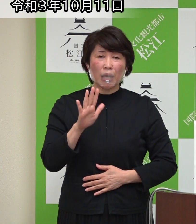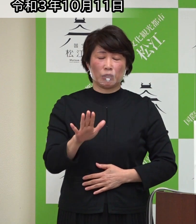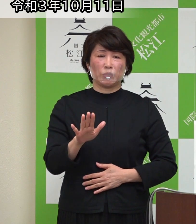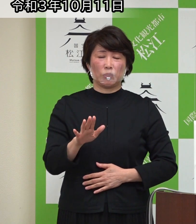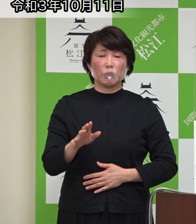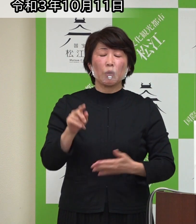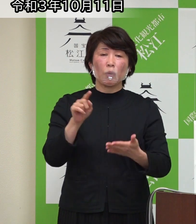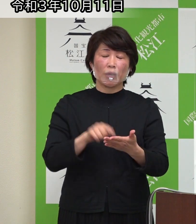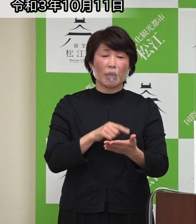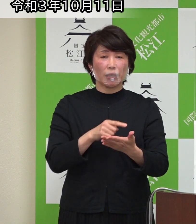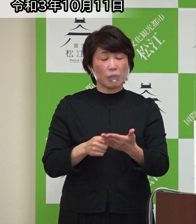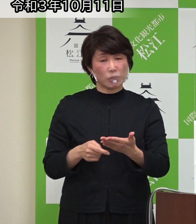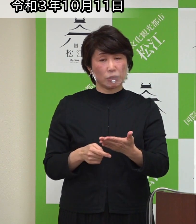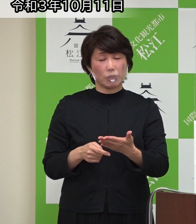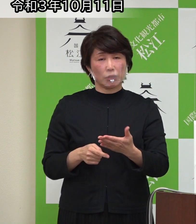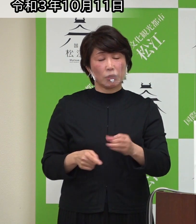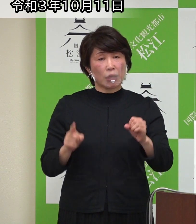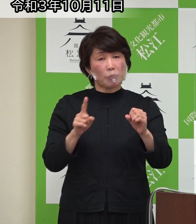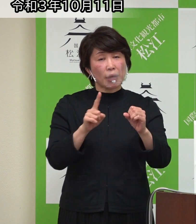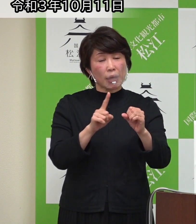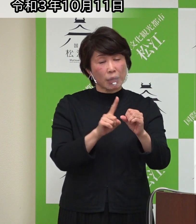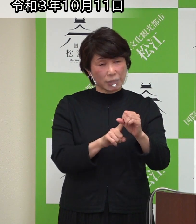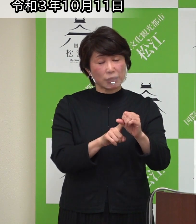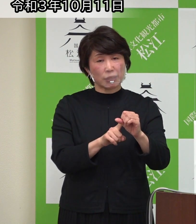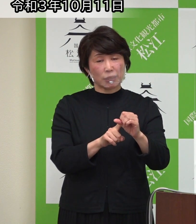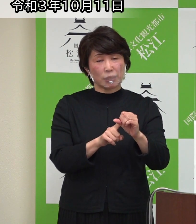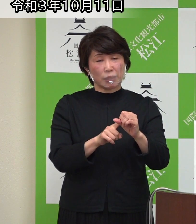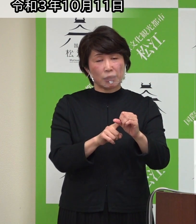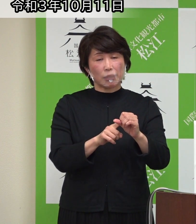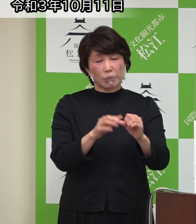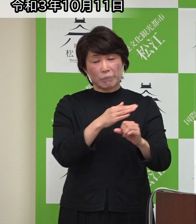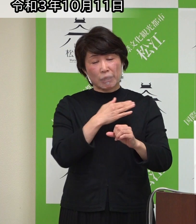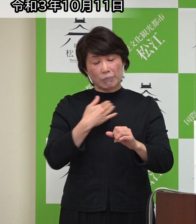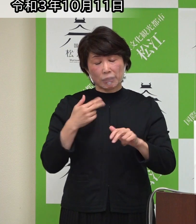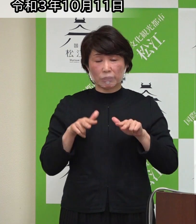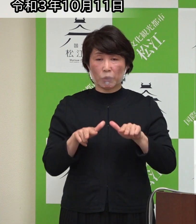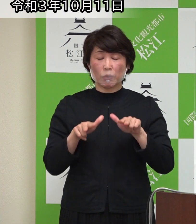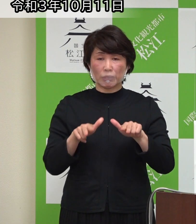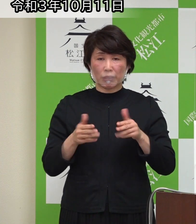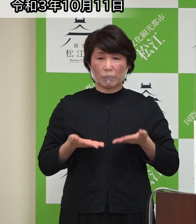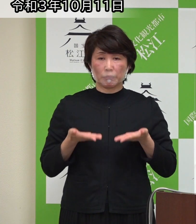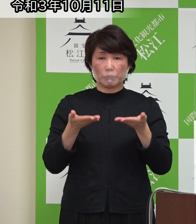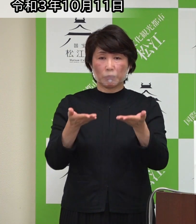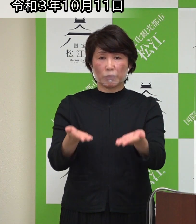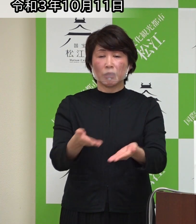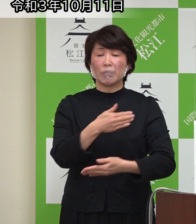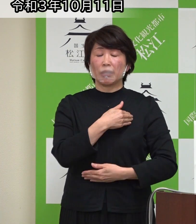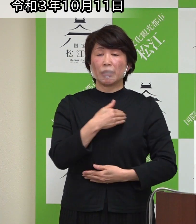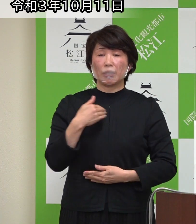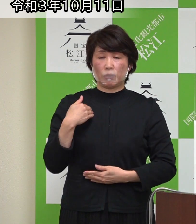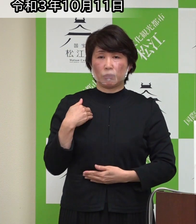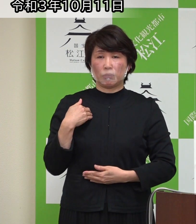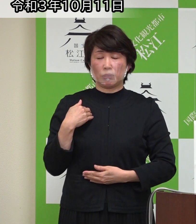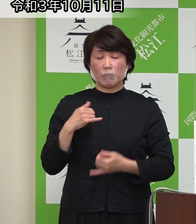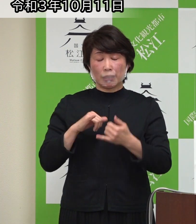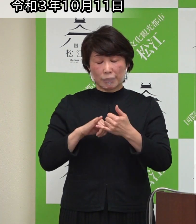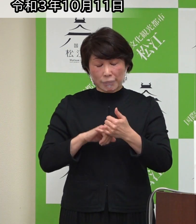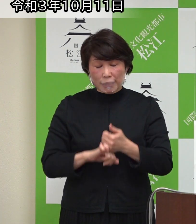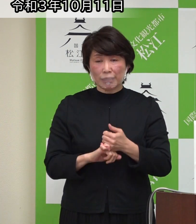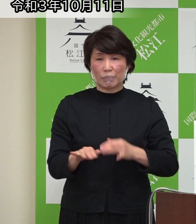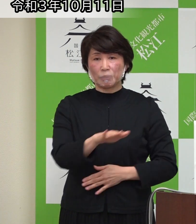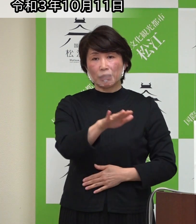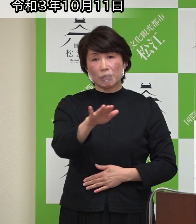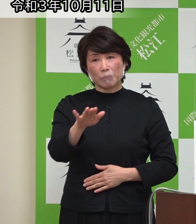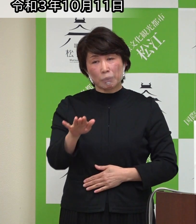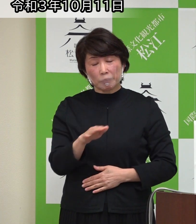は、解決するための糸口というのを提案させていただくのが行政の役割だというふうに思っています。ですのでぜひですね、皆様からも